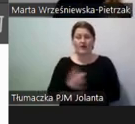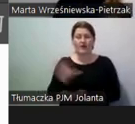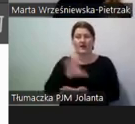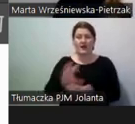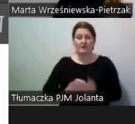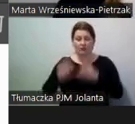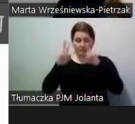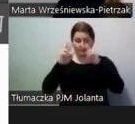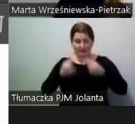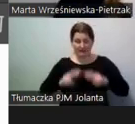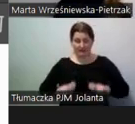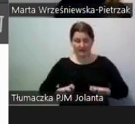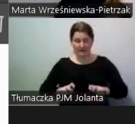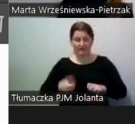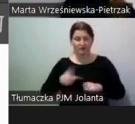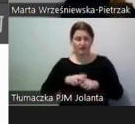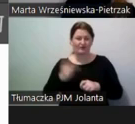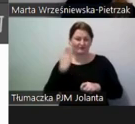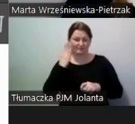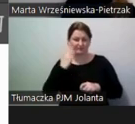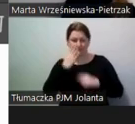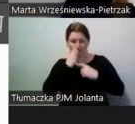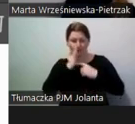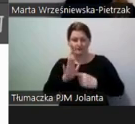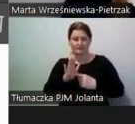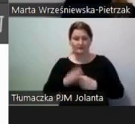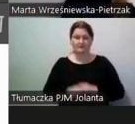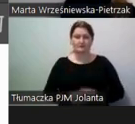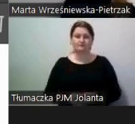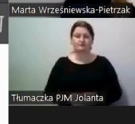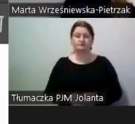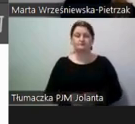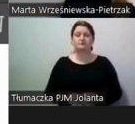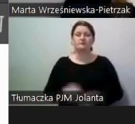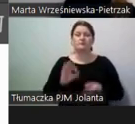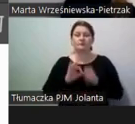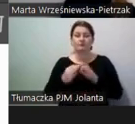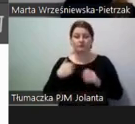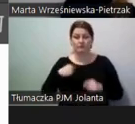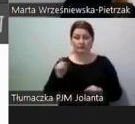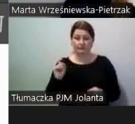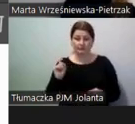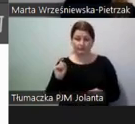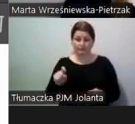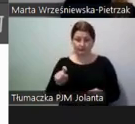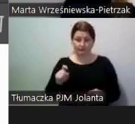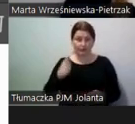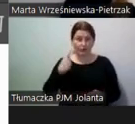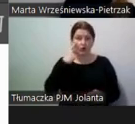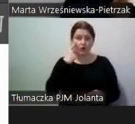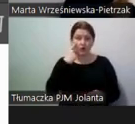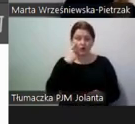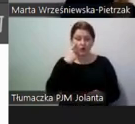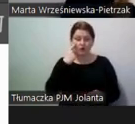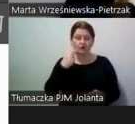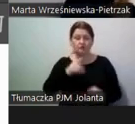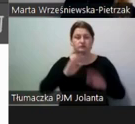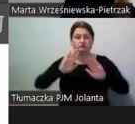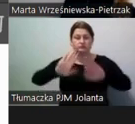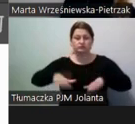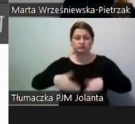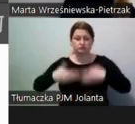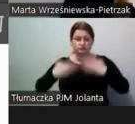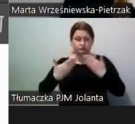badania, który wyświetlałam przed chwileczką. Natomiast gdy klikną Państwo to oczko, to wtedy